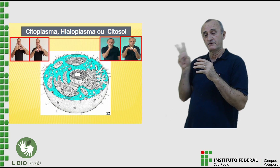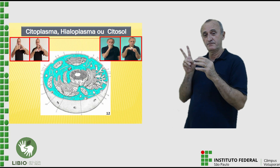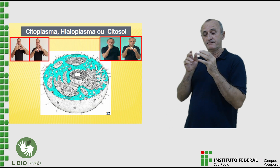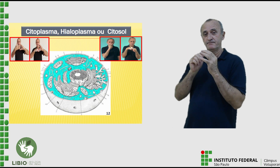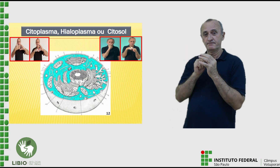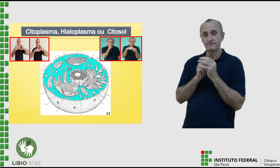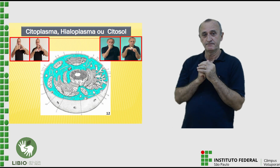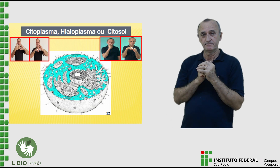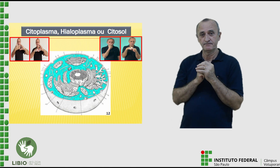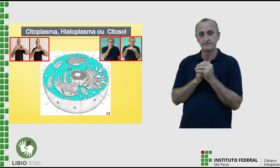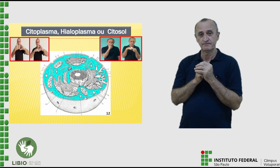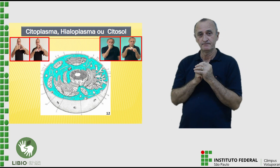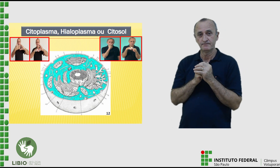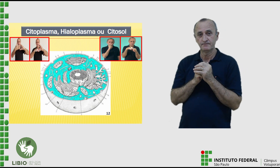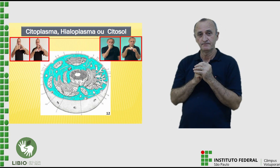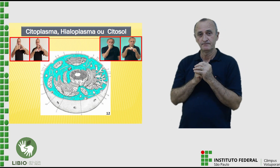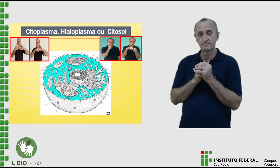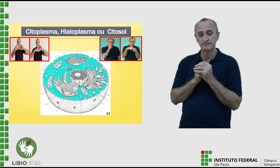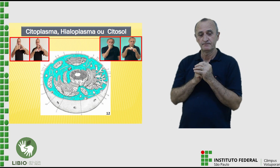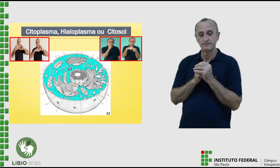Está representado pela cor azul claro.